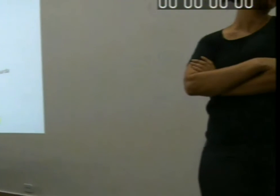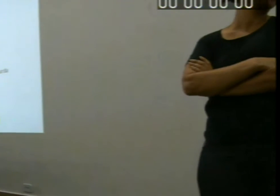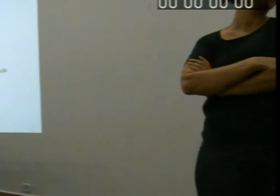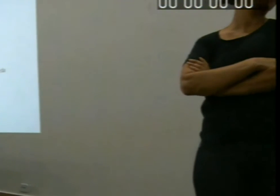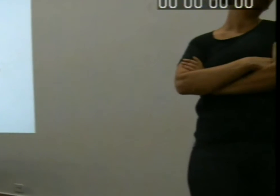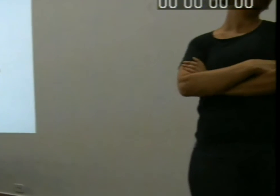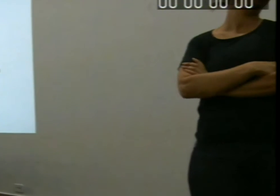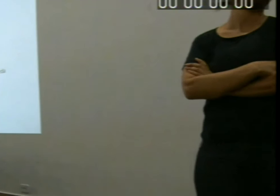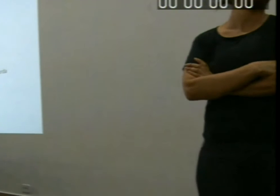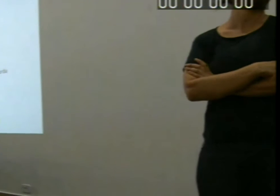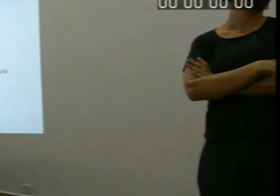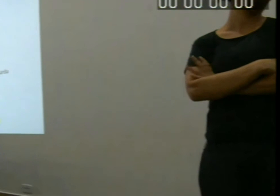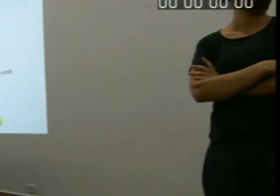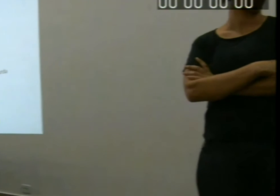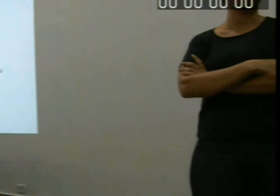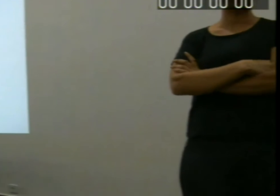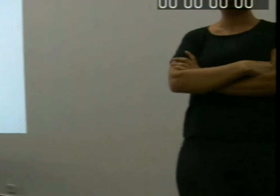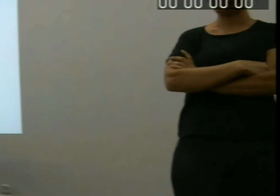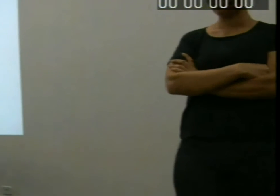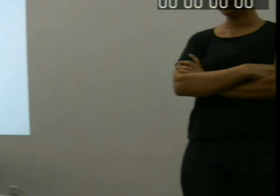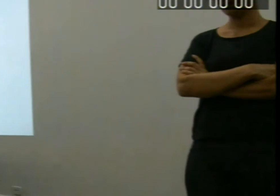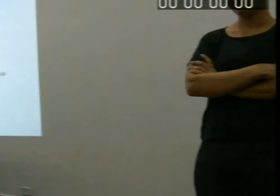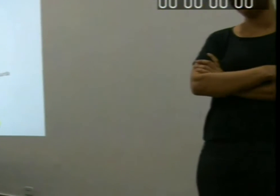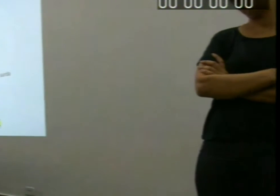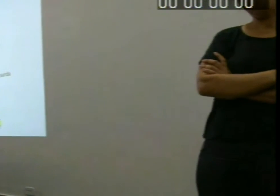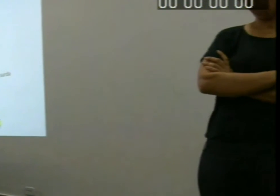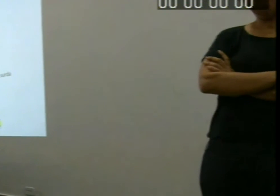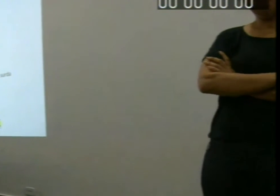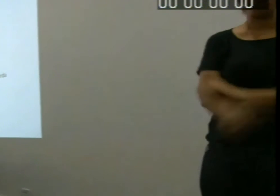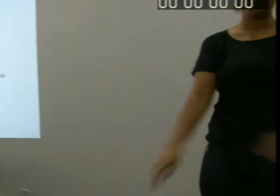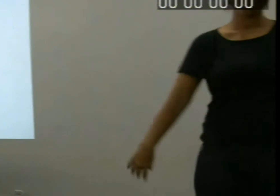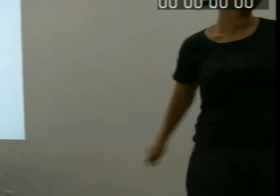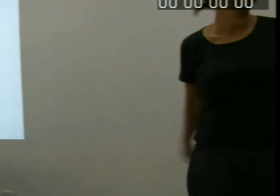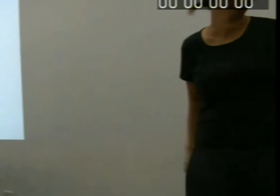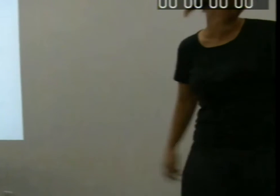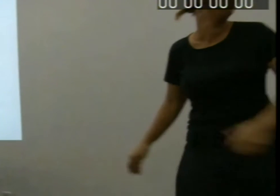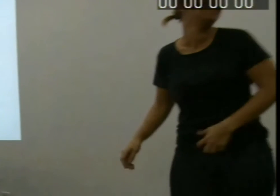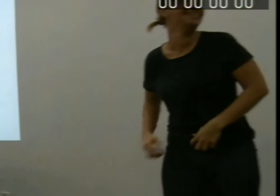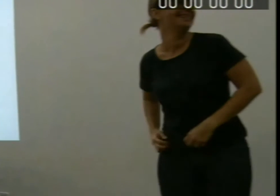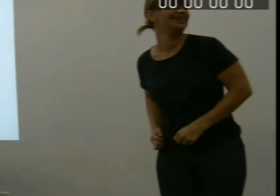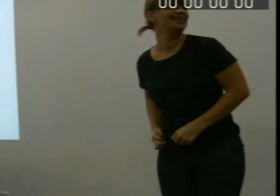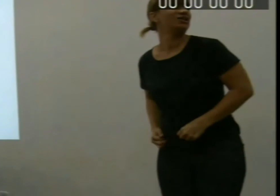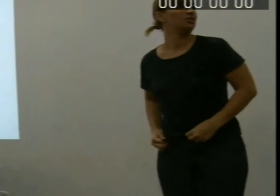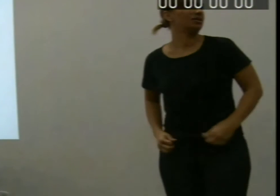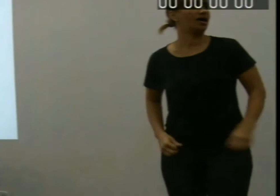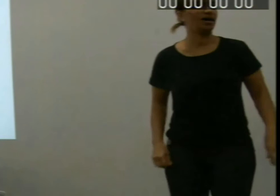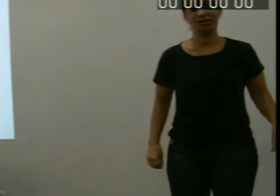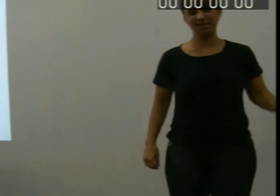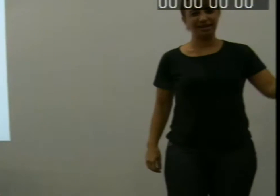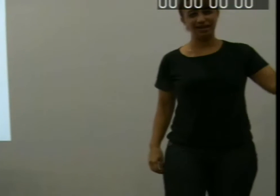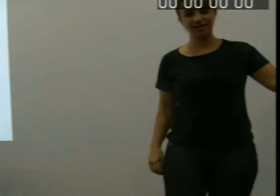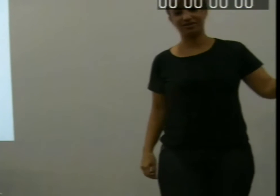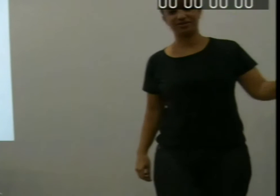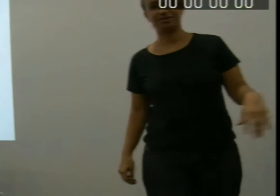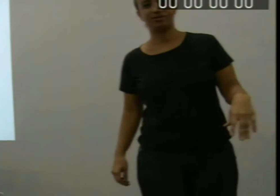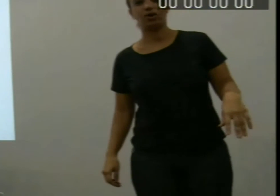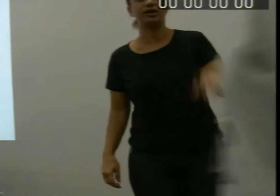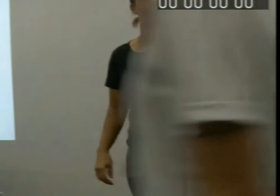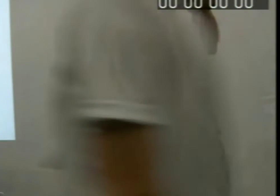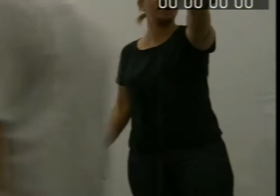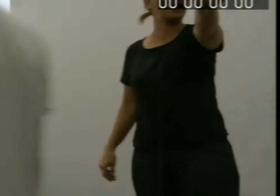Interessante não foi Ah desculpa desculpa não me leva mal eu sou pe de